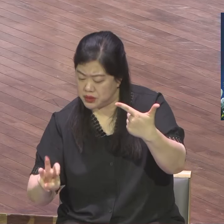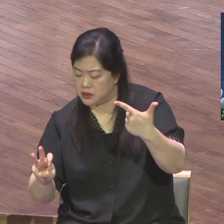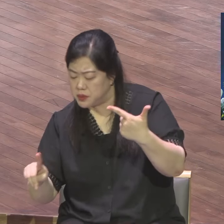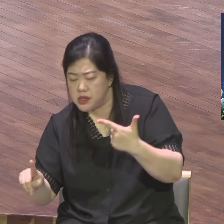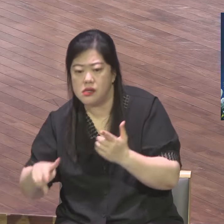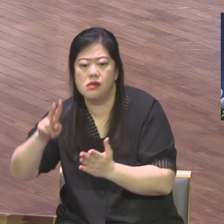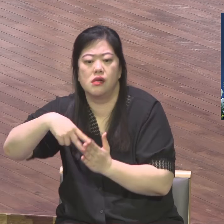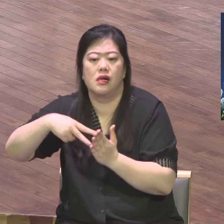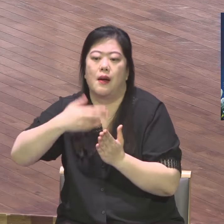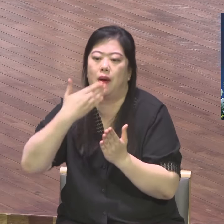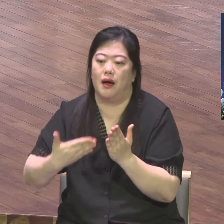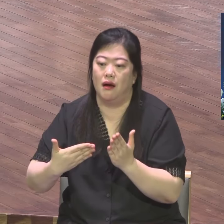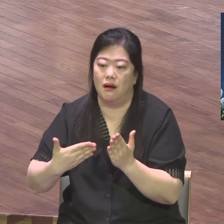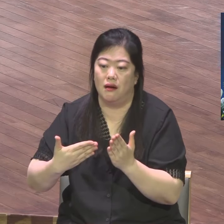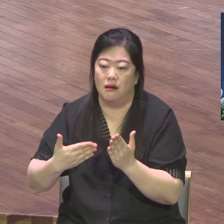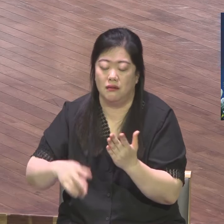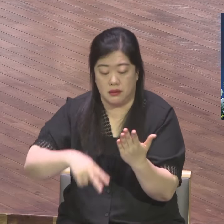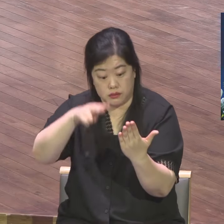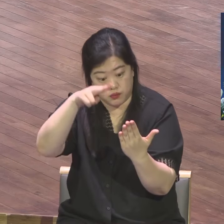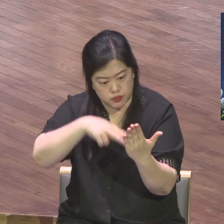없잖아요. 응답이 없잖아요.